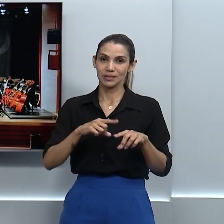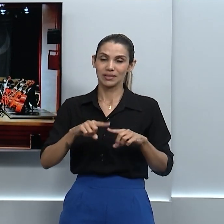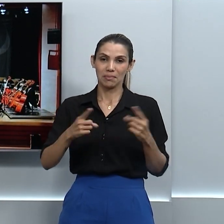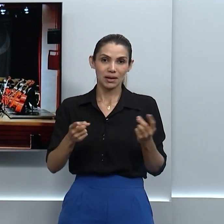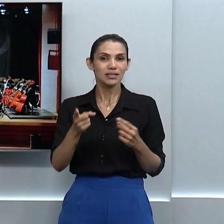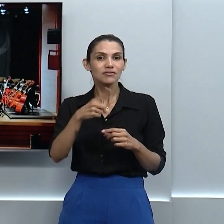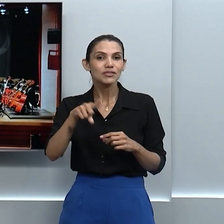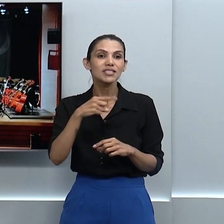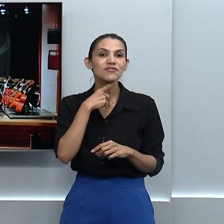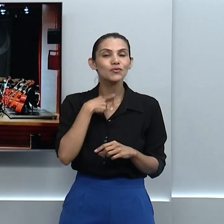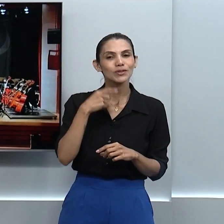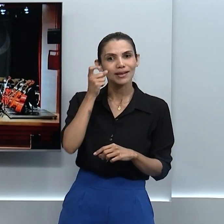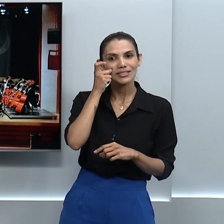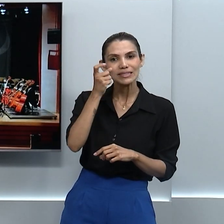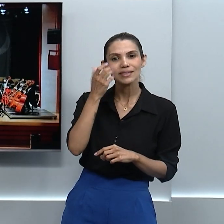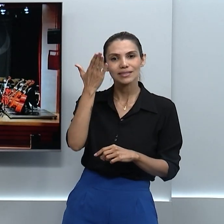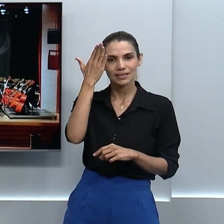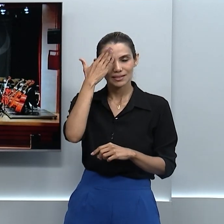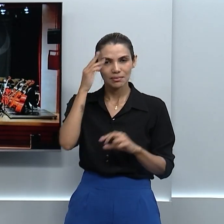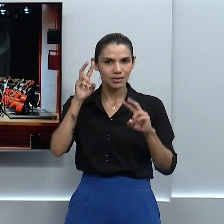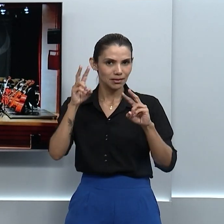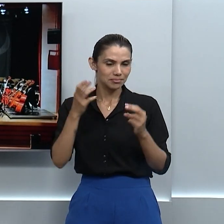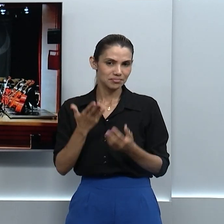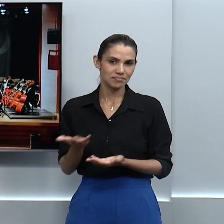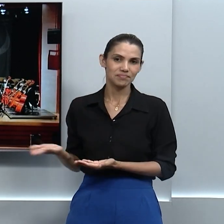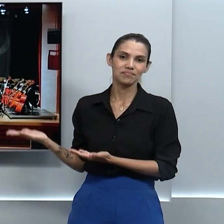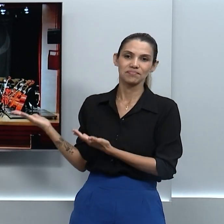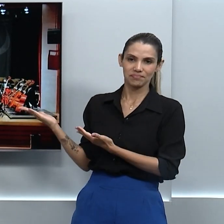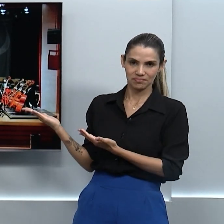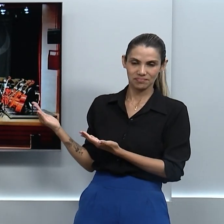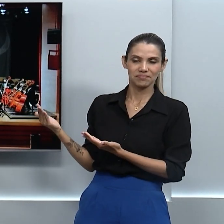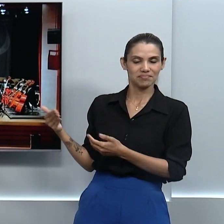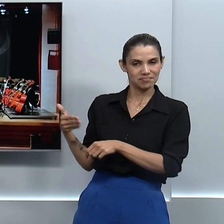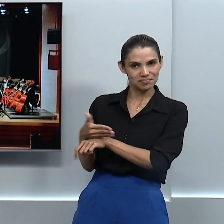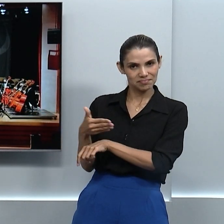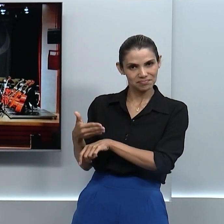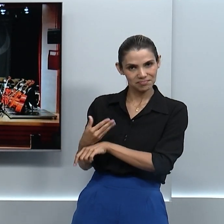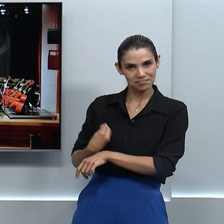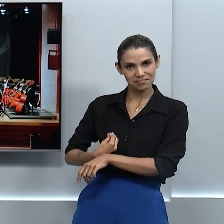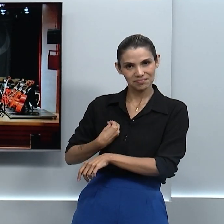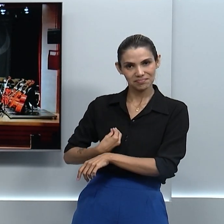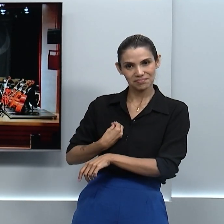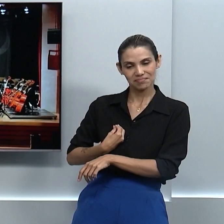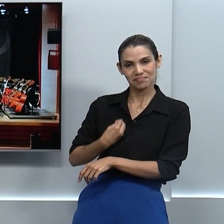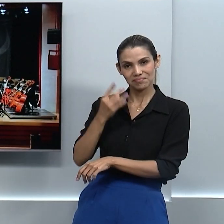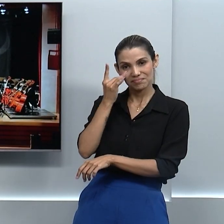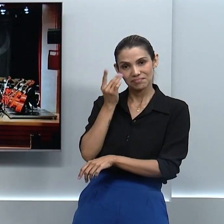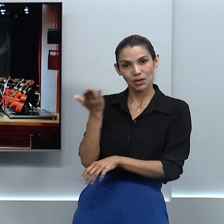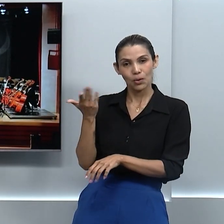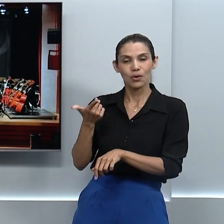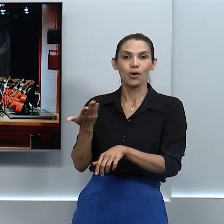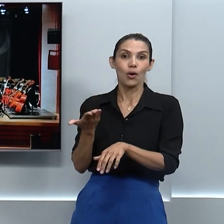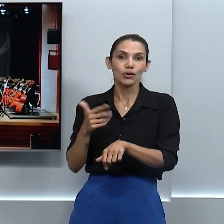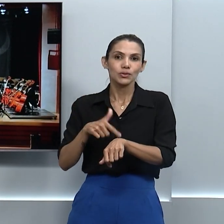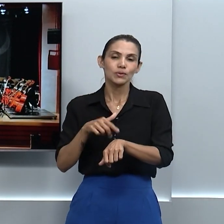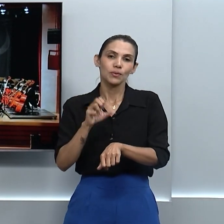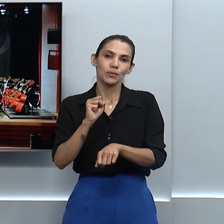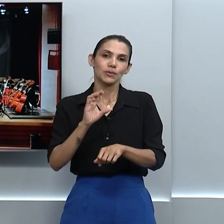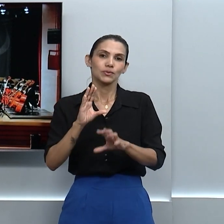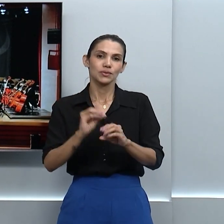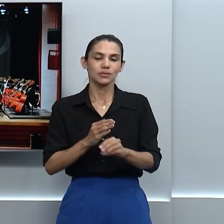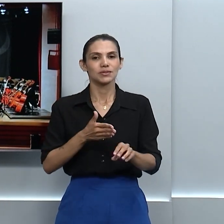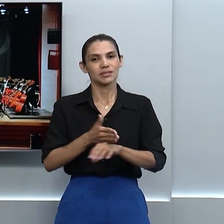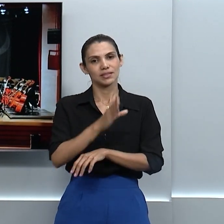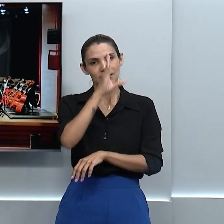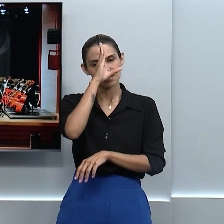pouco mais desses compositores, vai então ao Teatro SESI hoje, 8 horas da noite. A entrada é gratuita